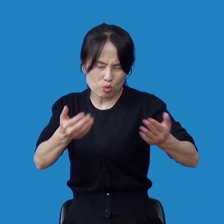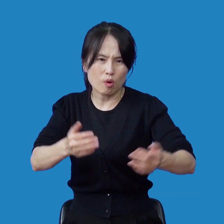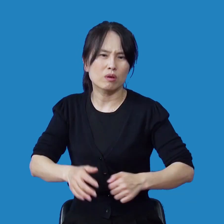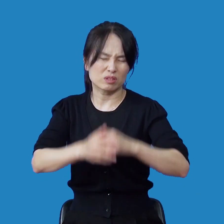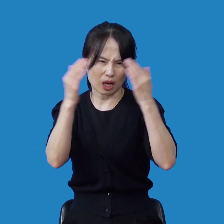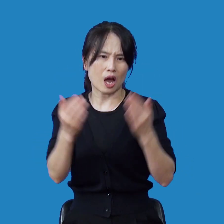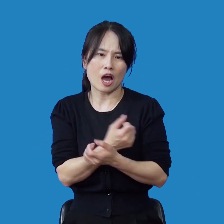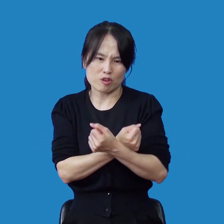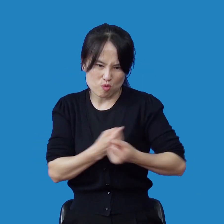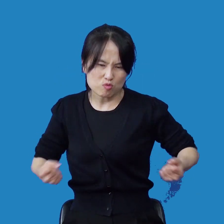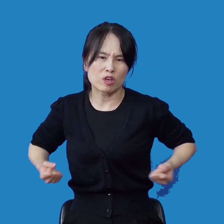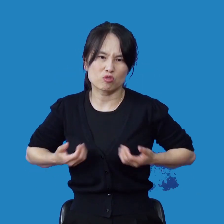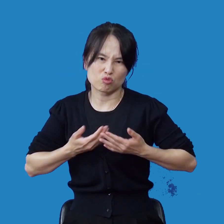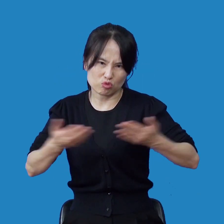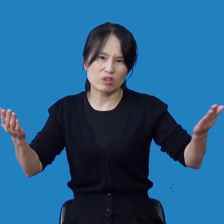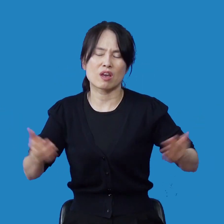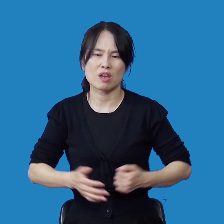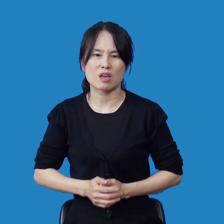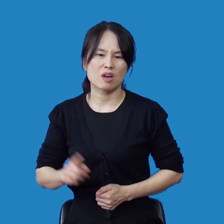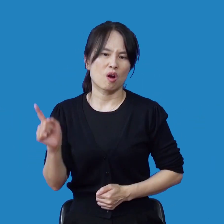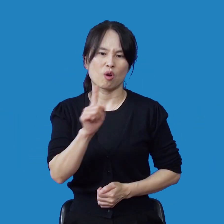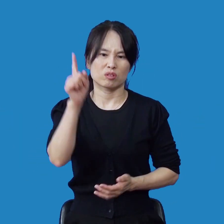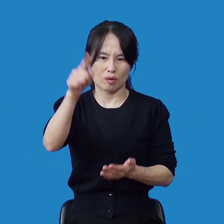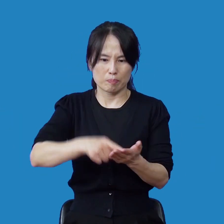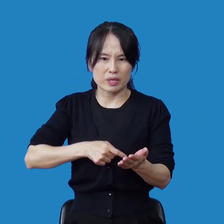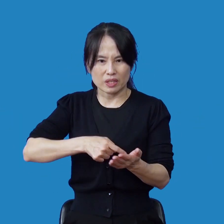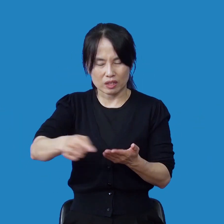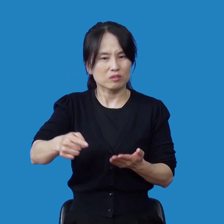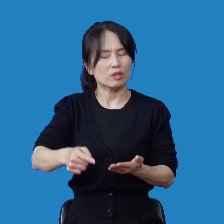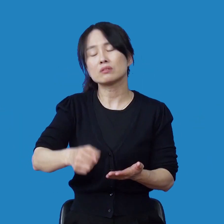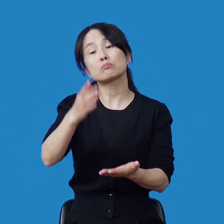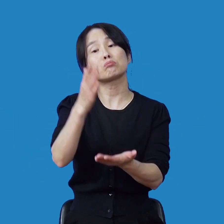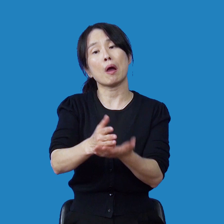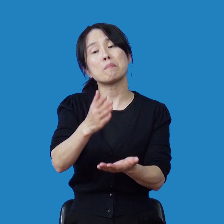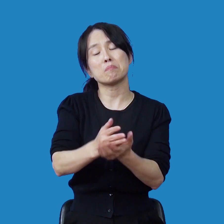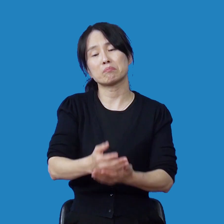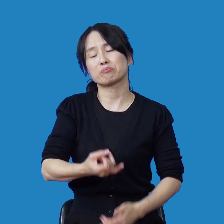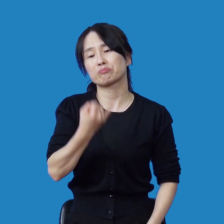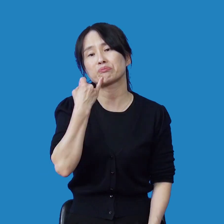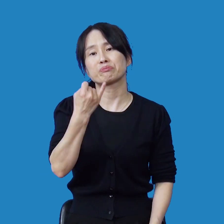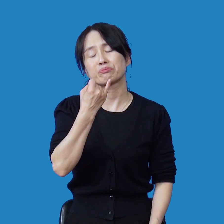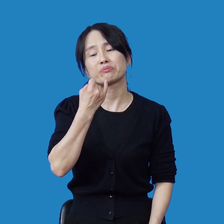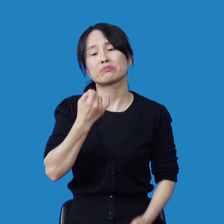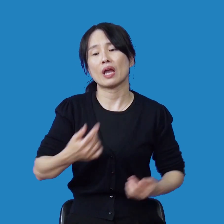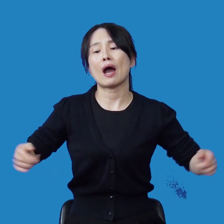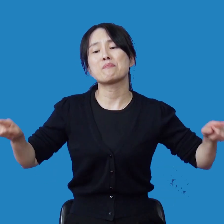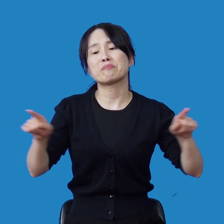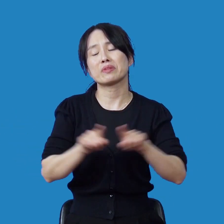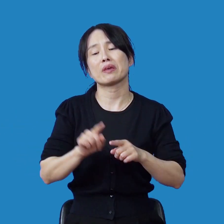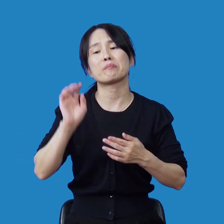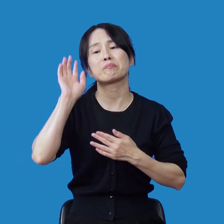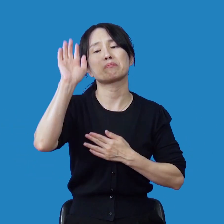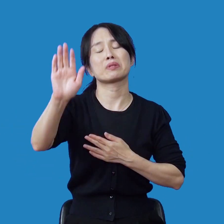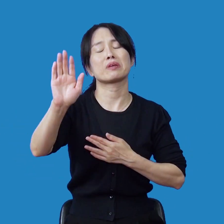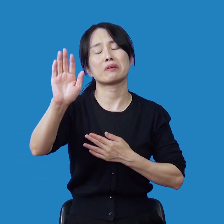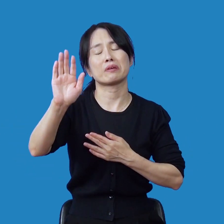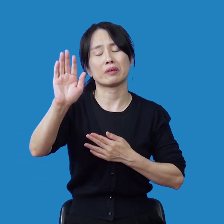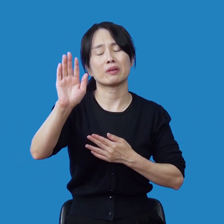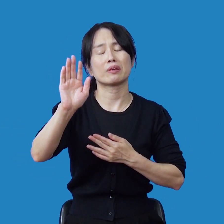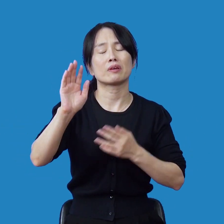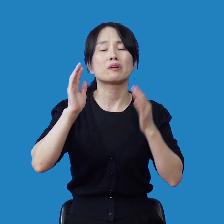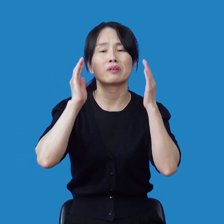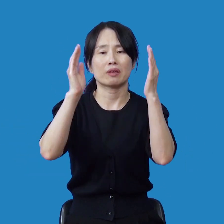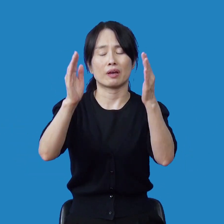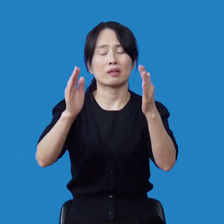용서한다, 어떤 배상도 청구하지 않겠다, 우리 이제 함께 미래를 향해서 나아가자,